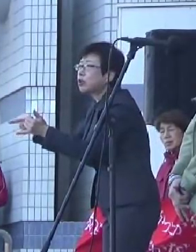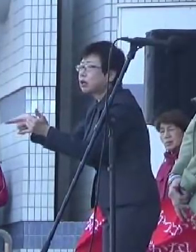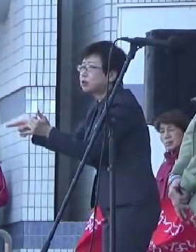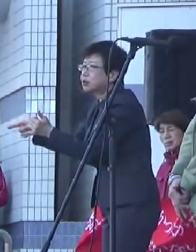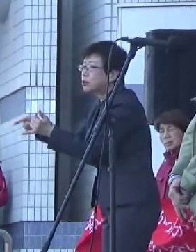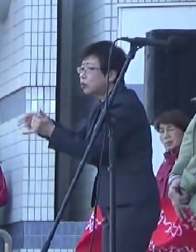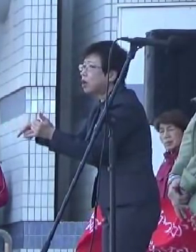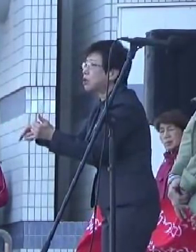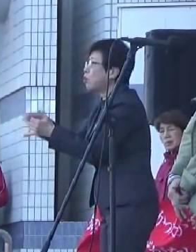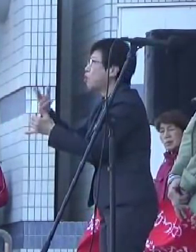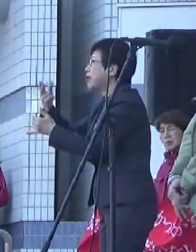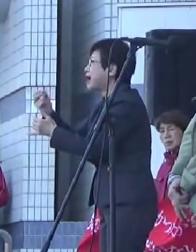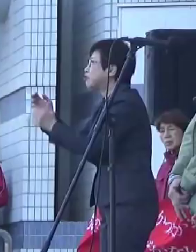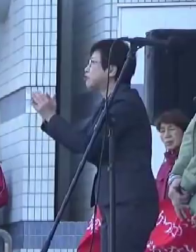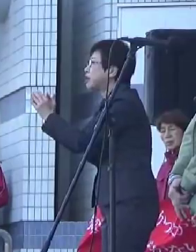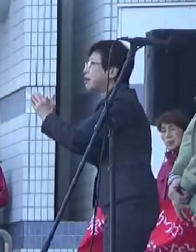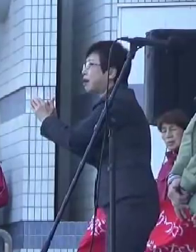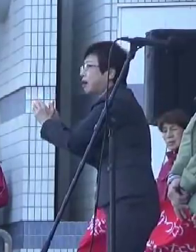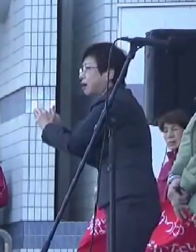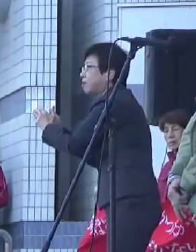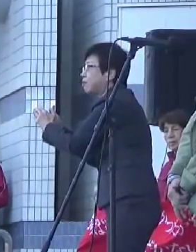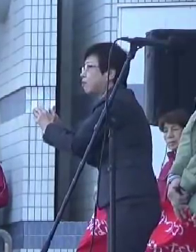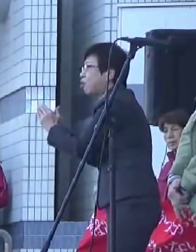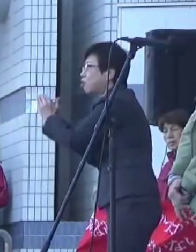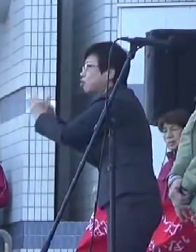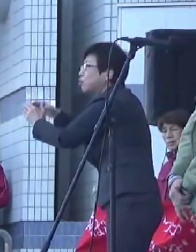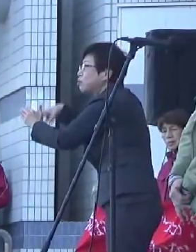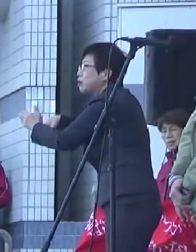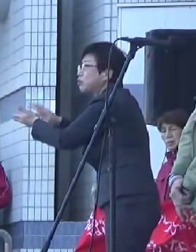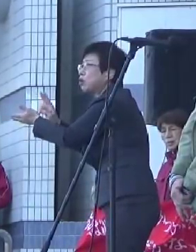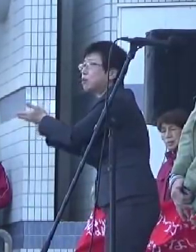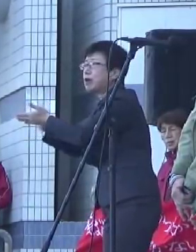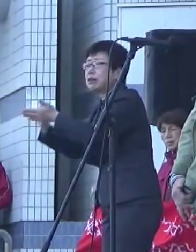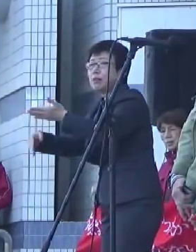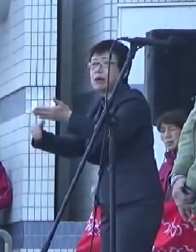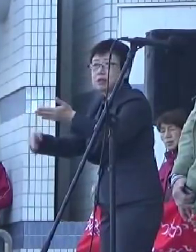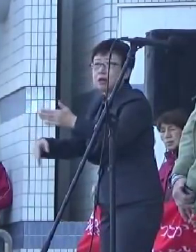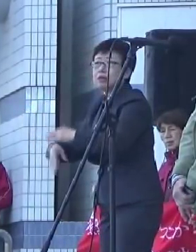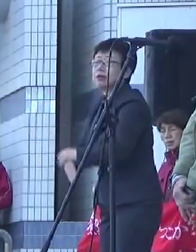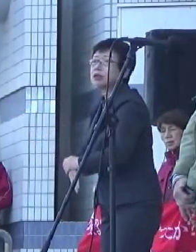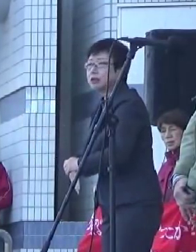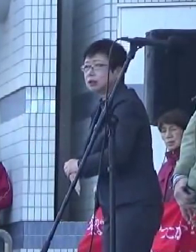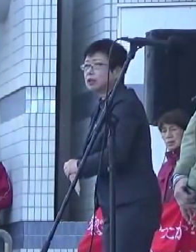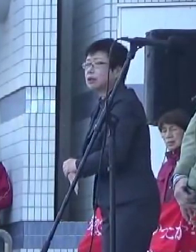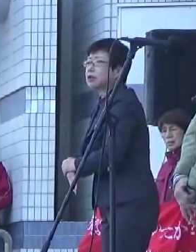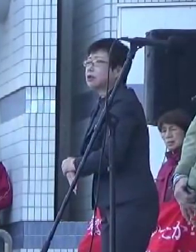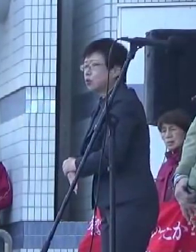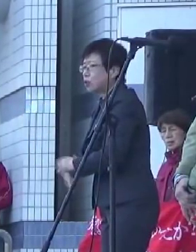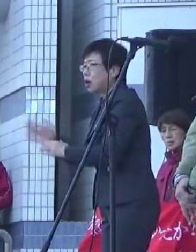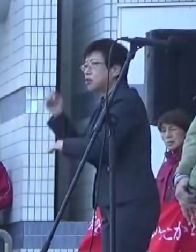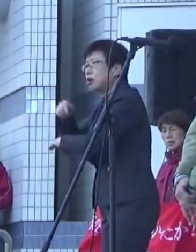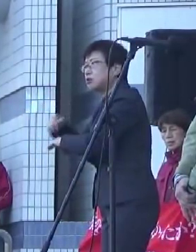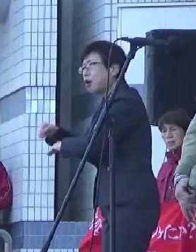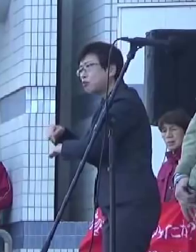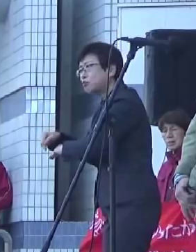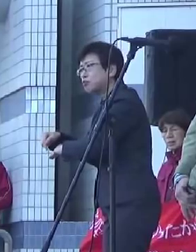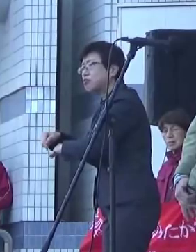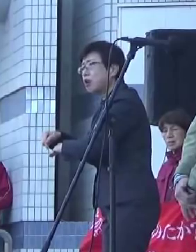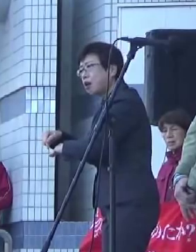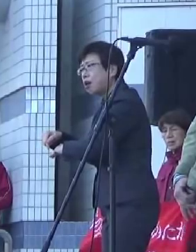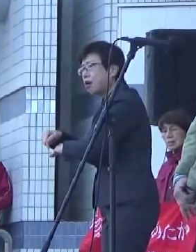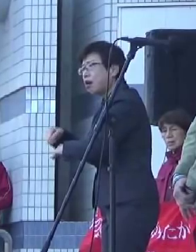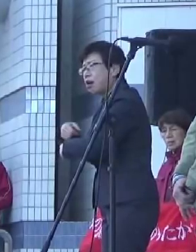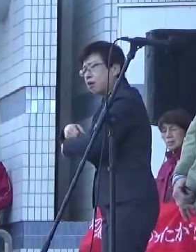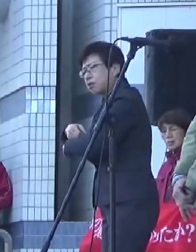ち70世帯がまだ行き場所が決まっておりません。で、このような政策というのは